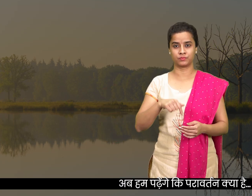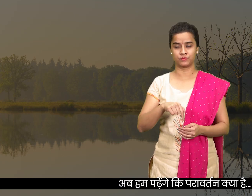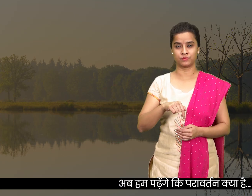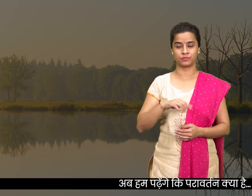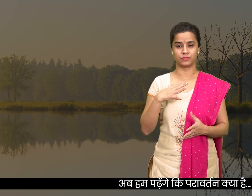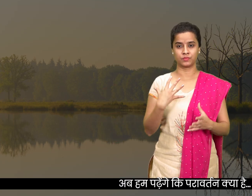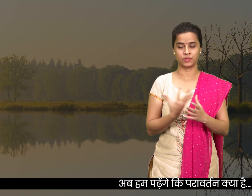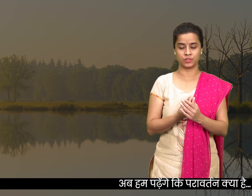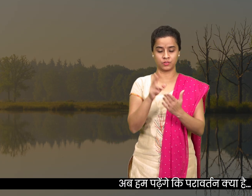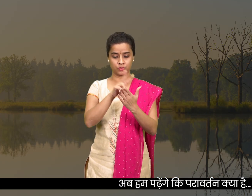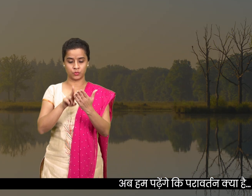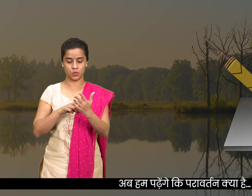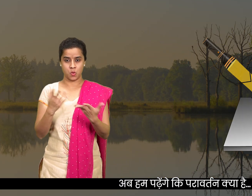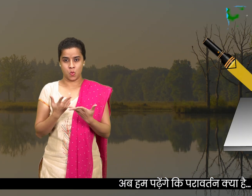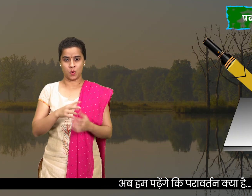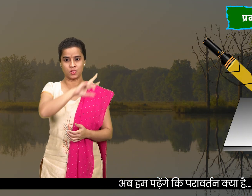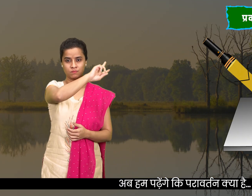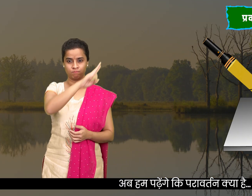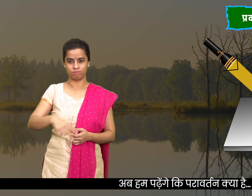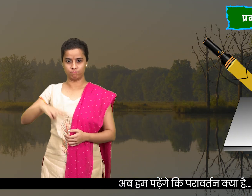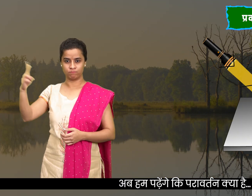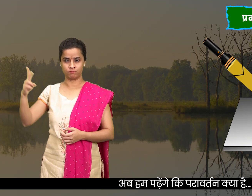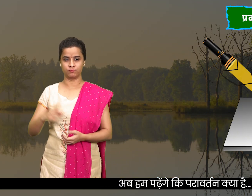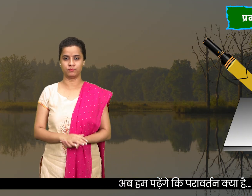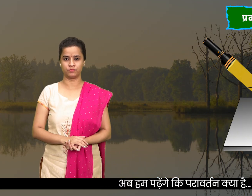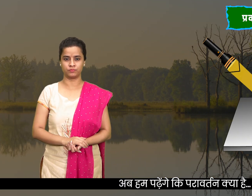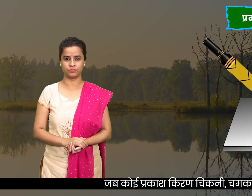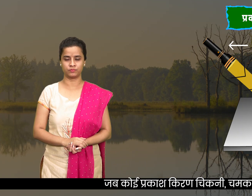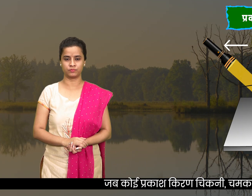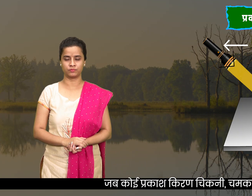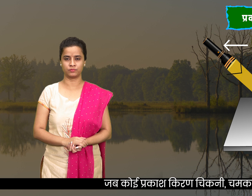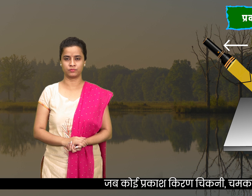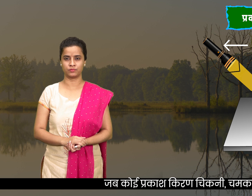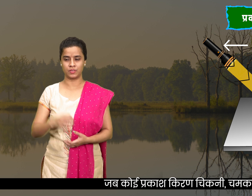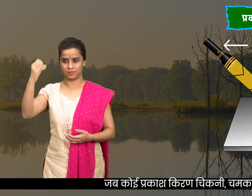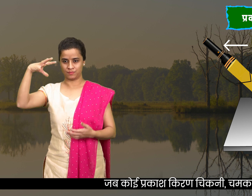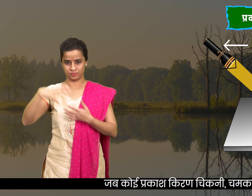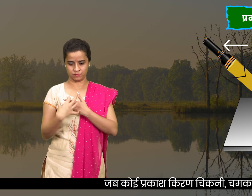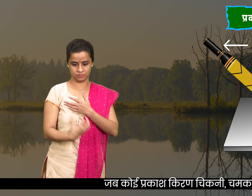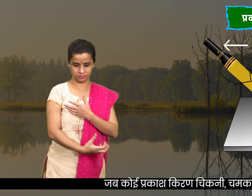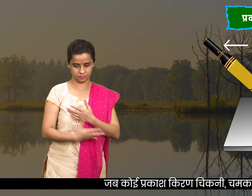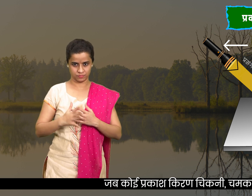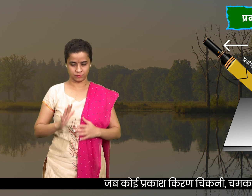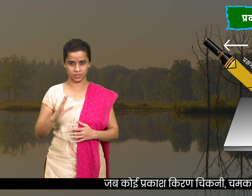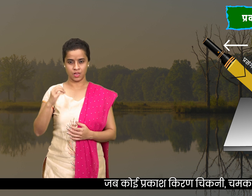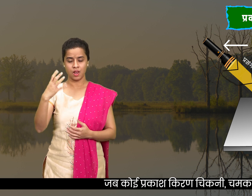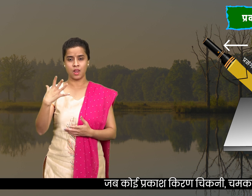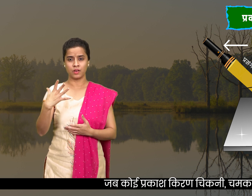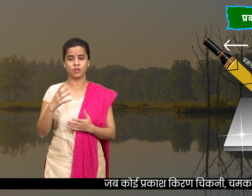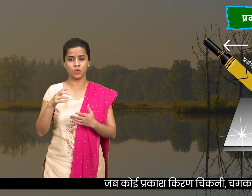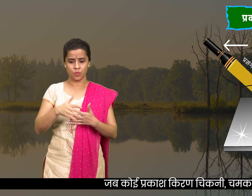हम पढ़ेंगे कि परावर्तन क्या है। जब कोई प्रकाश किरण